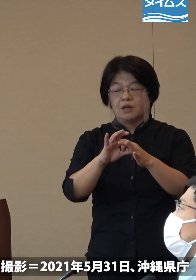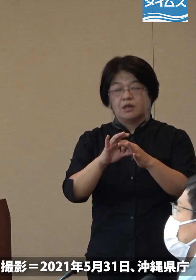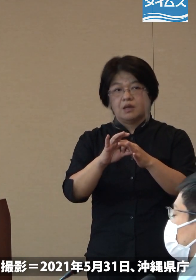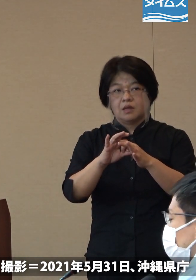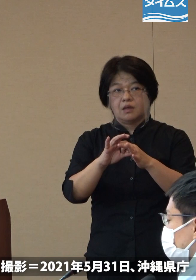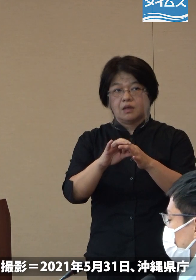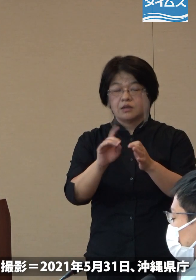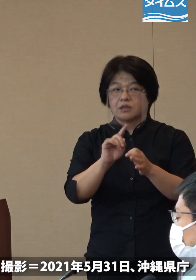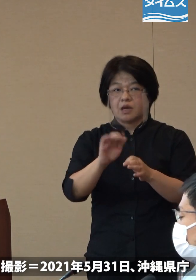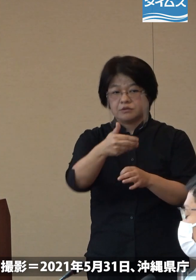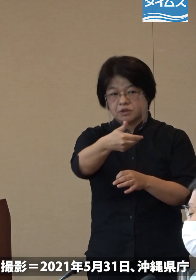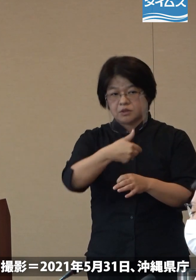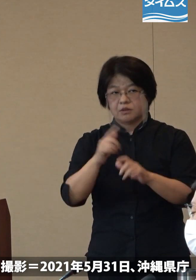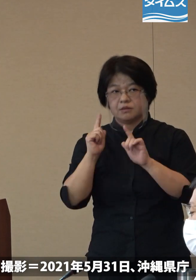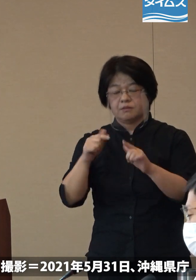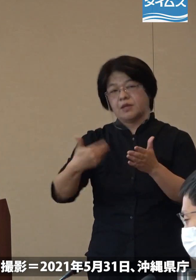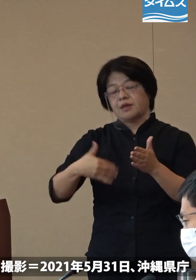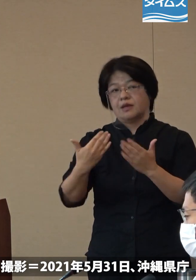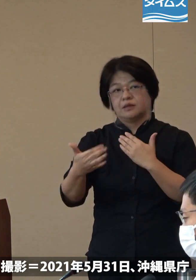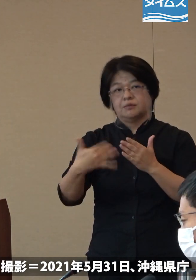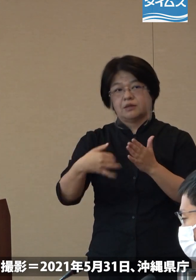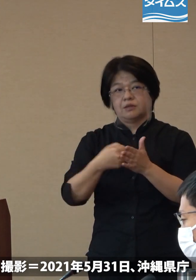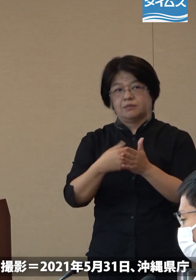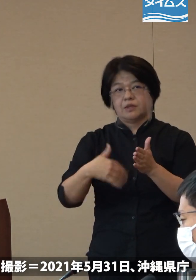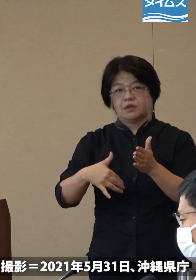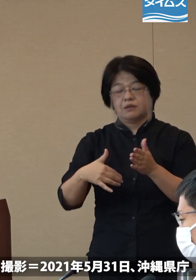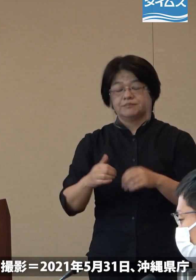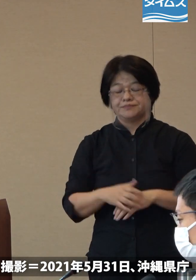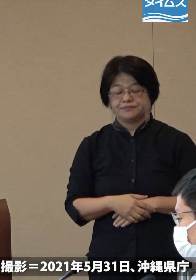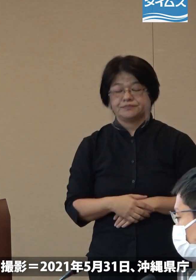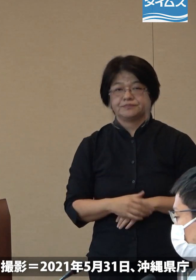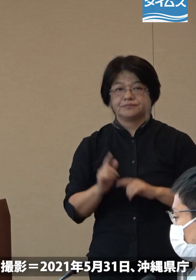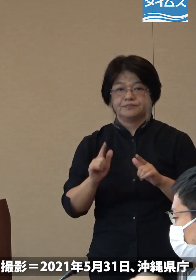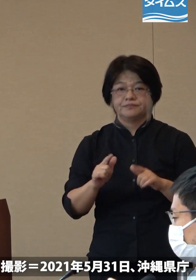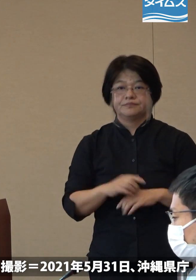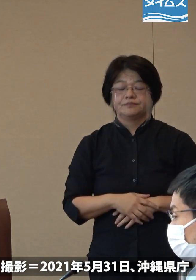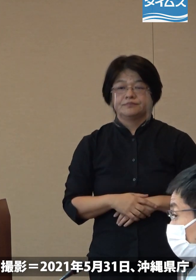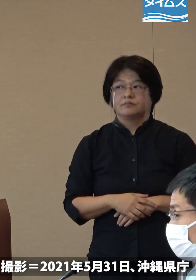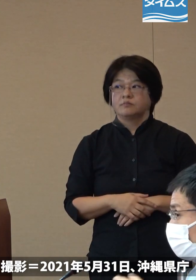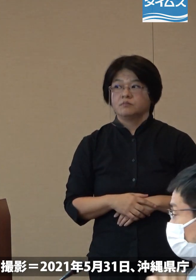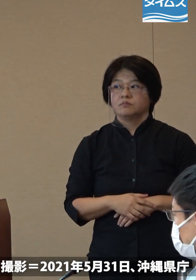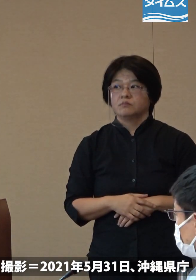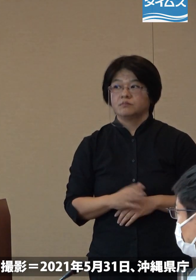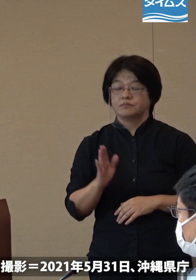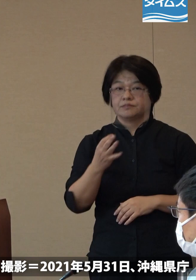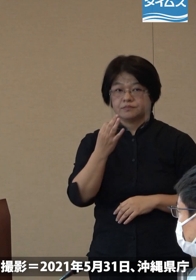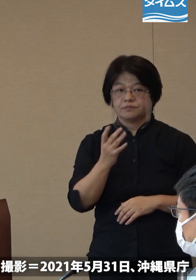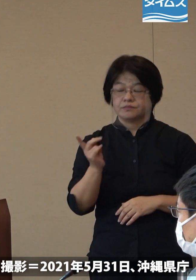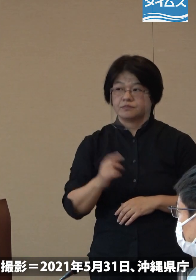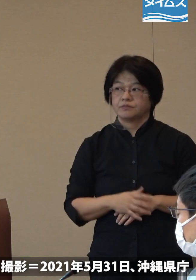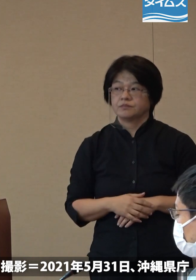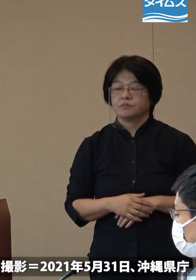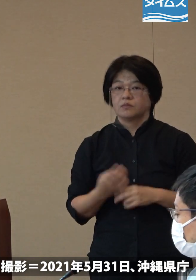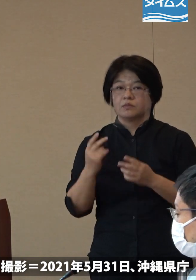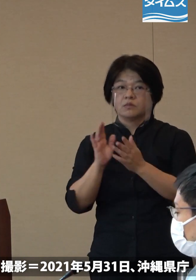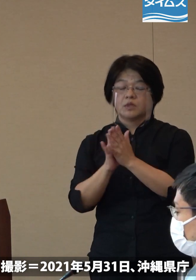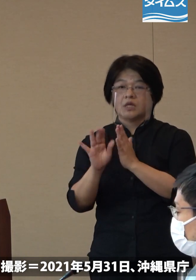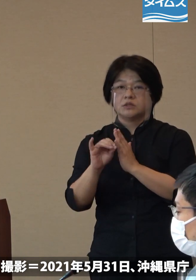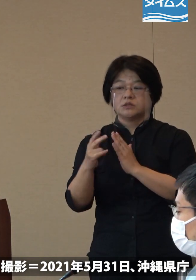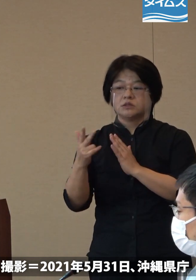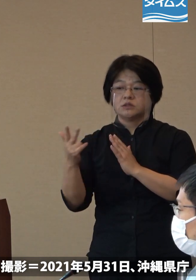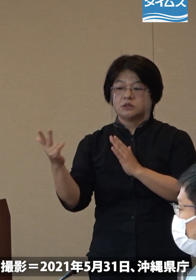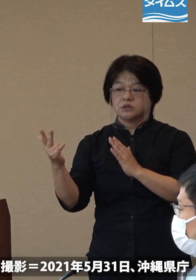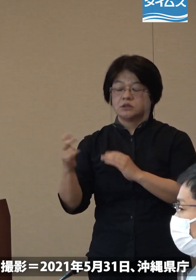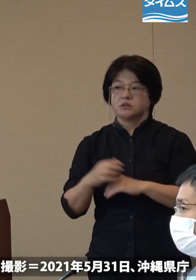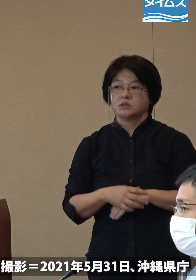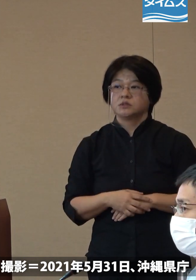あ るか、まだはっきりしておりません。は い、よろしいでしょうか。タイムさんどうぞ。 すみません、先ほど県外からの要人の